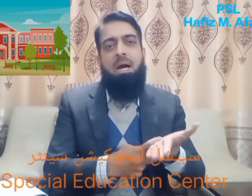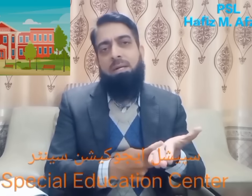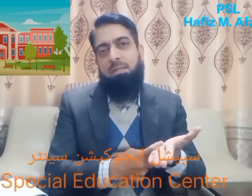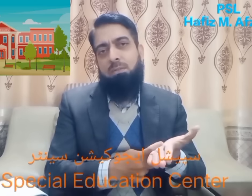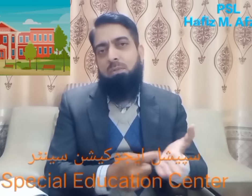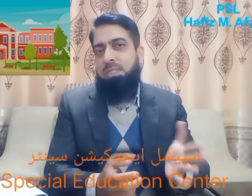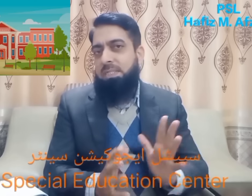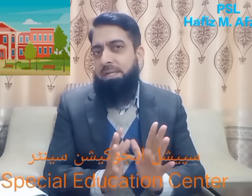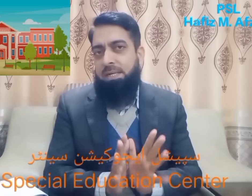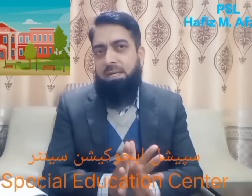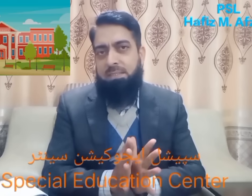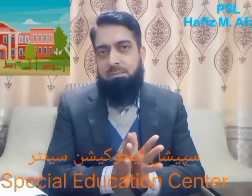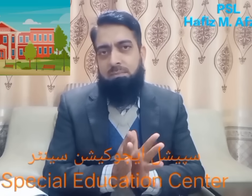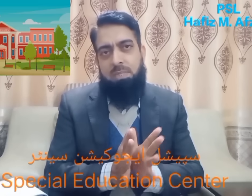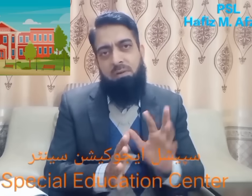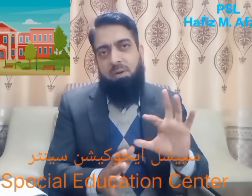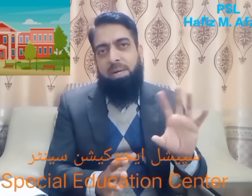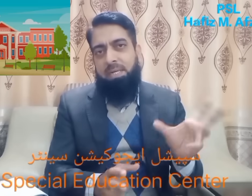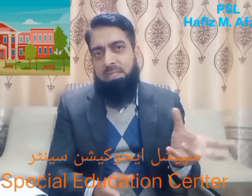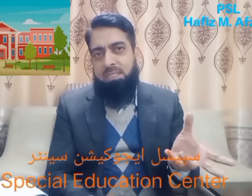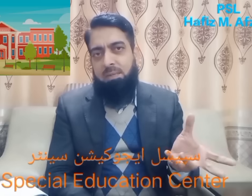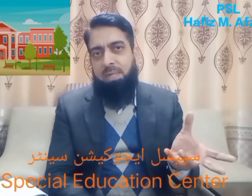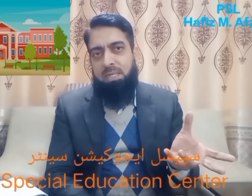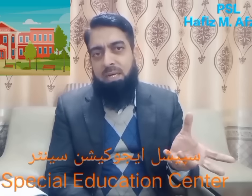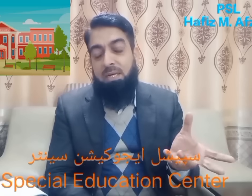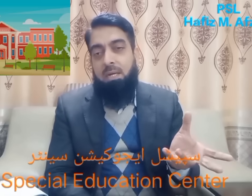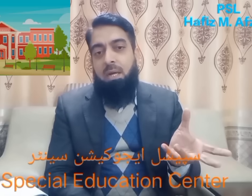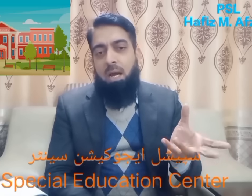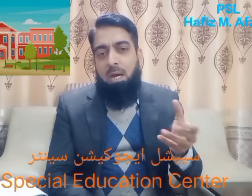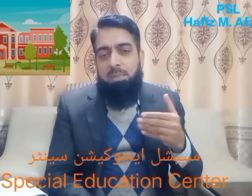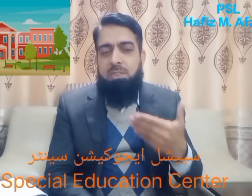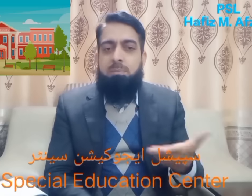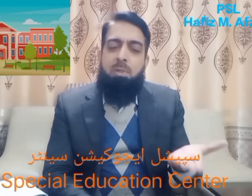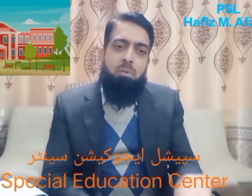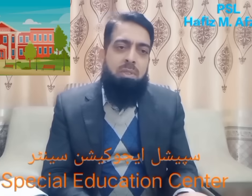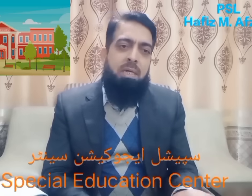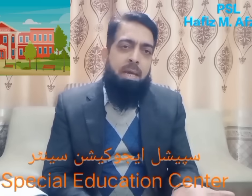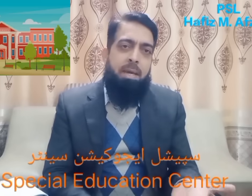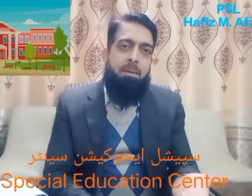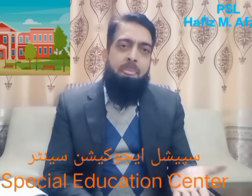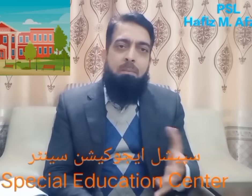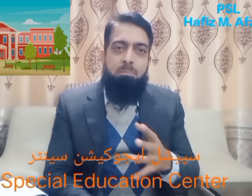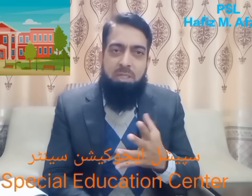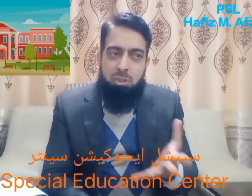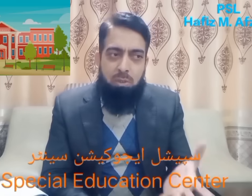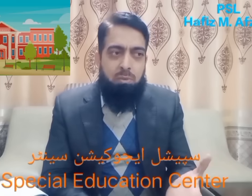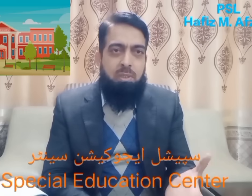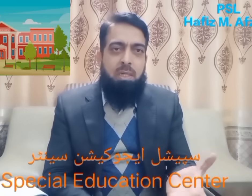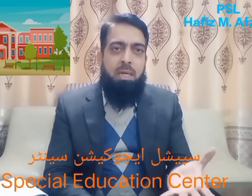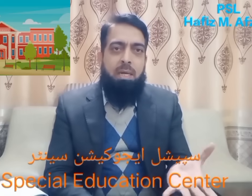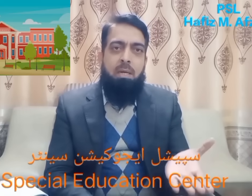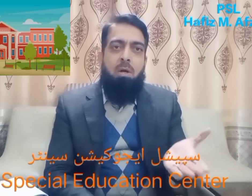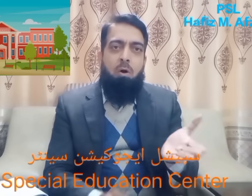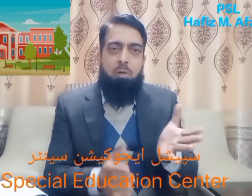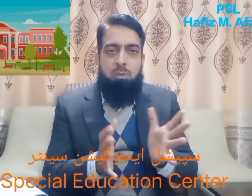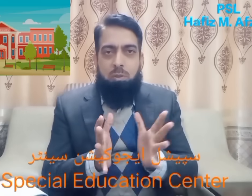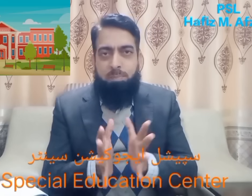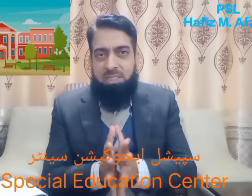CENTER, तो ये सेंटर का अल्फाबेटिकली साइन बन गया। अब इसमें होते क्या हैं, बच्चे होते हैं, और जो